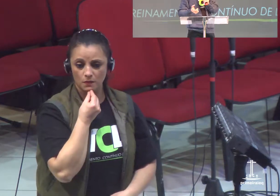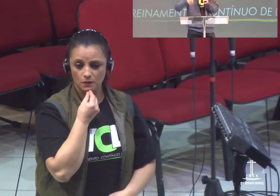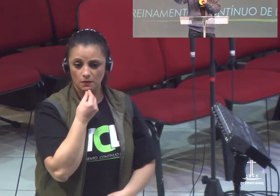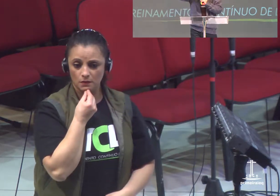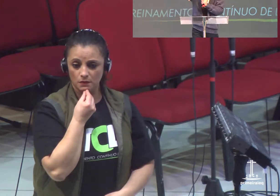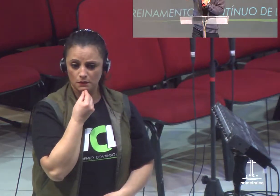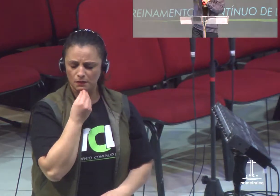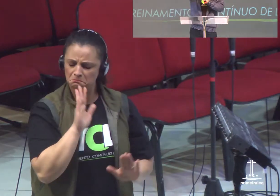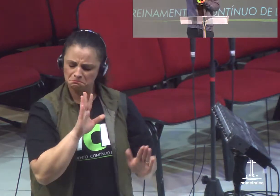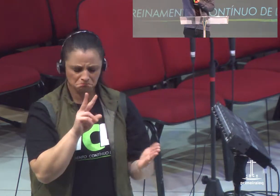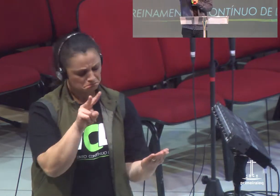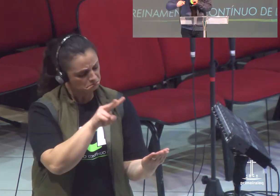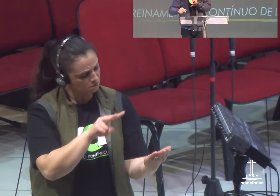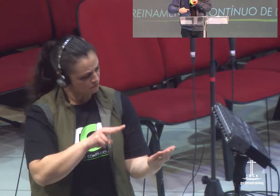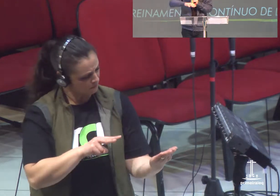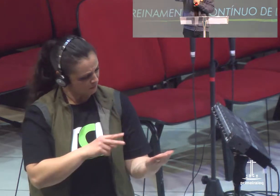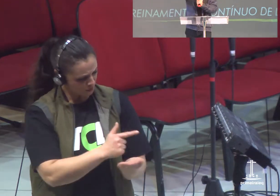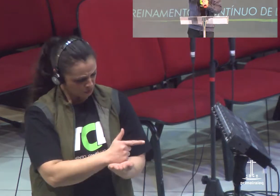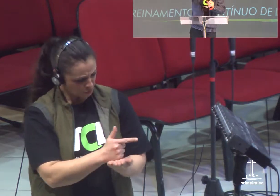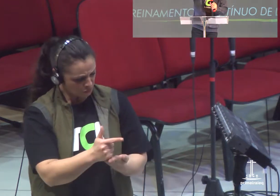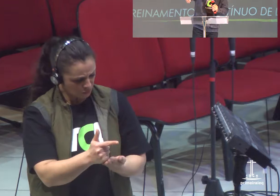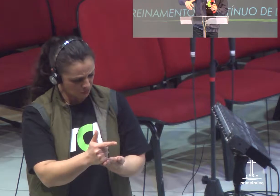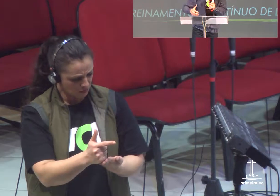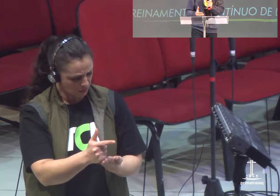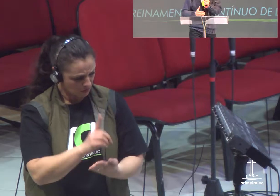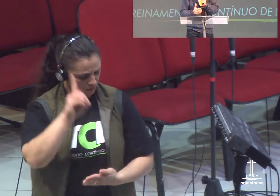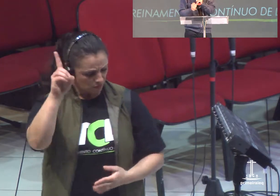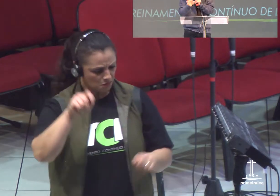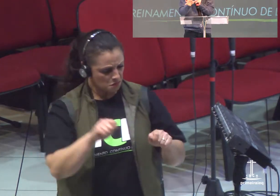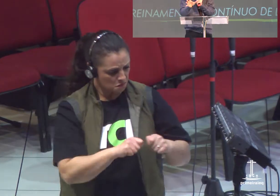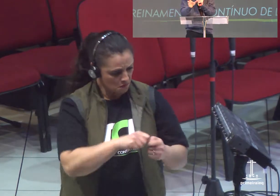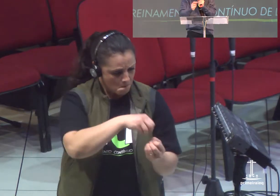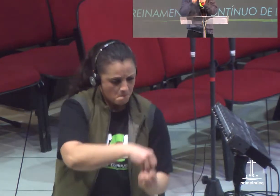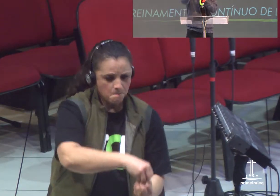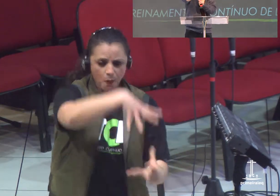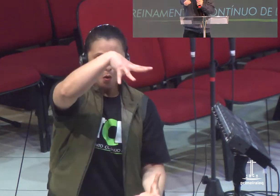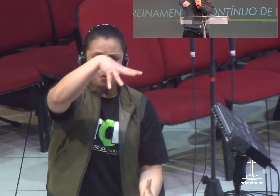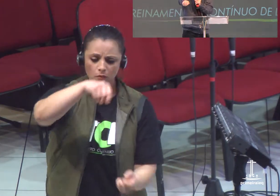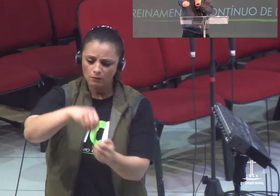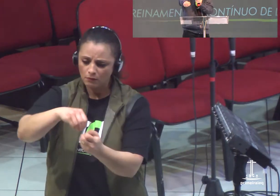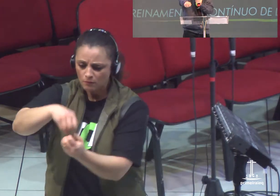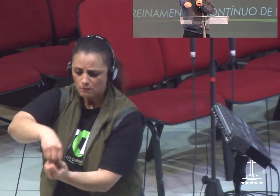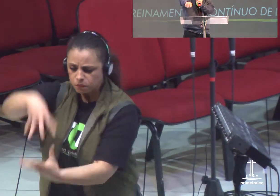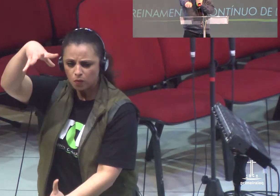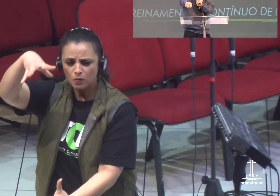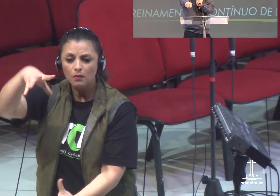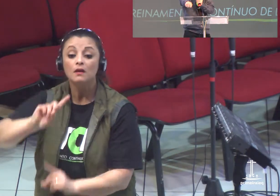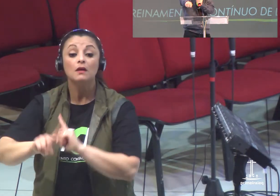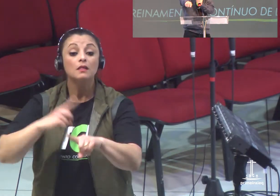E quando a gente olha em Gênesis, Deus faz toda a criação e diz ao homem: domine sobre ela.